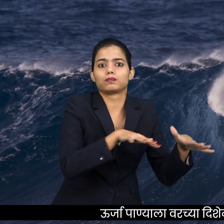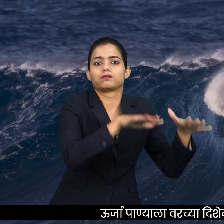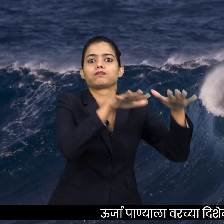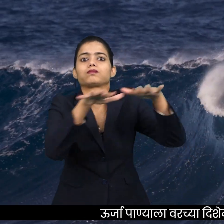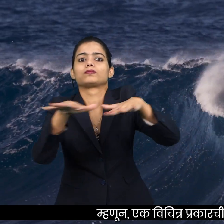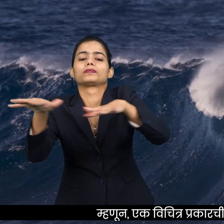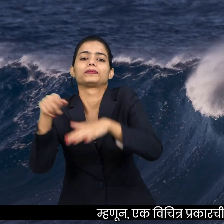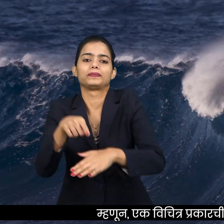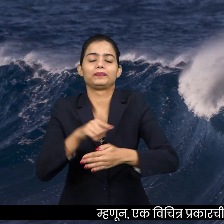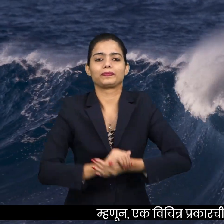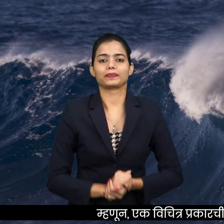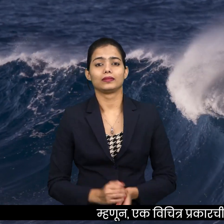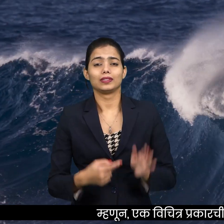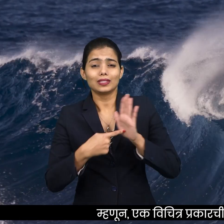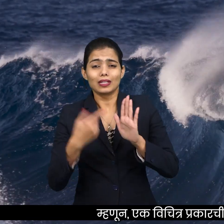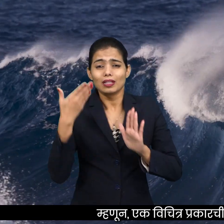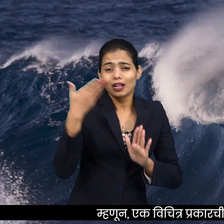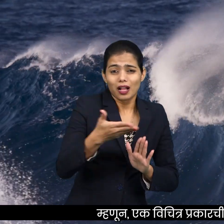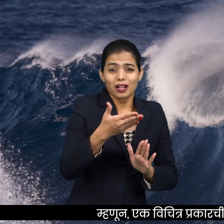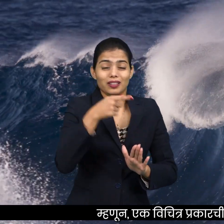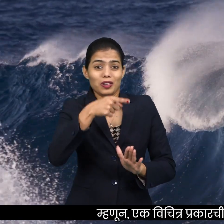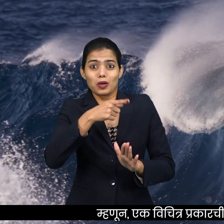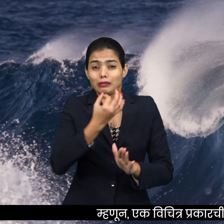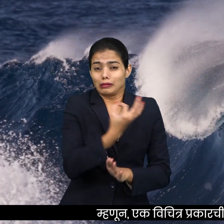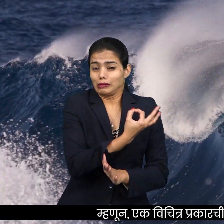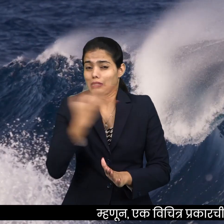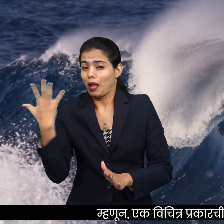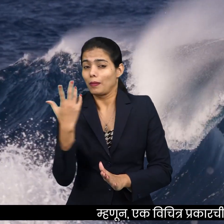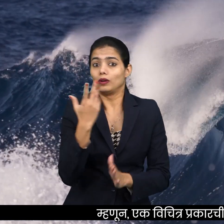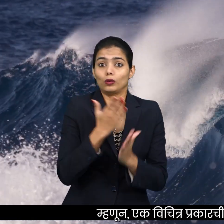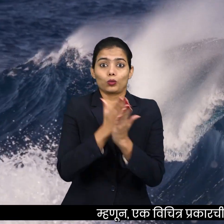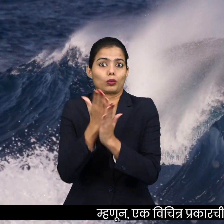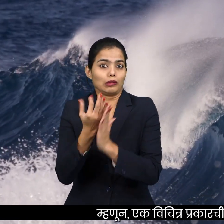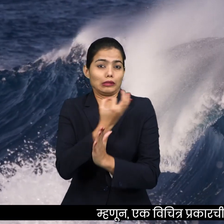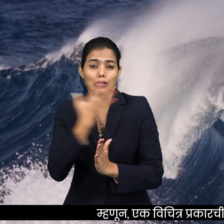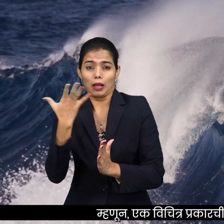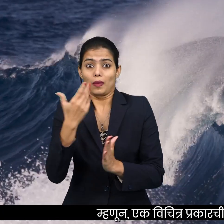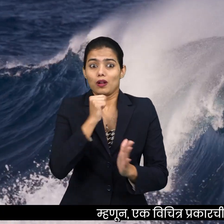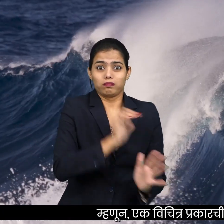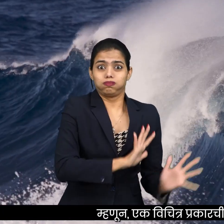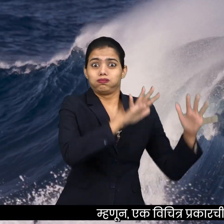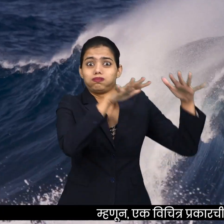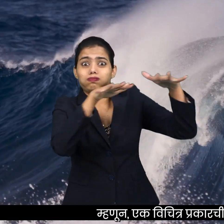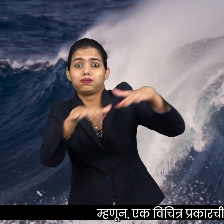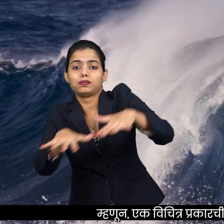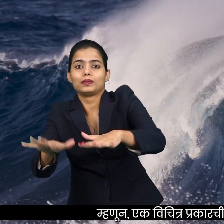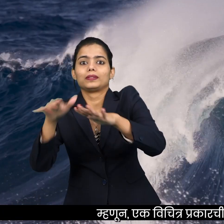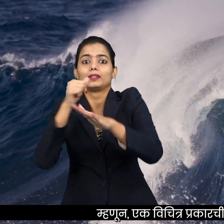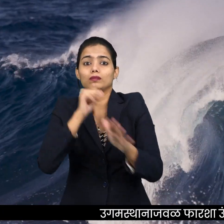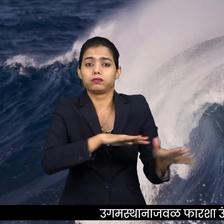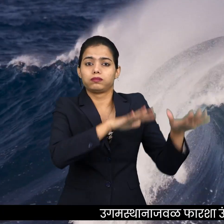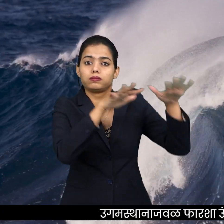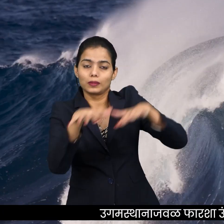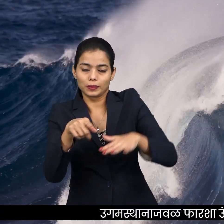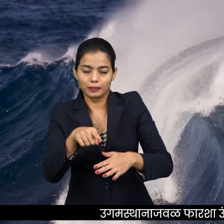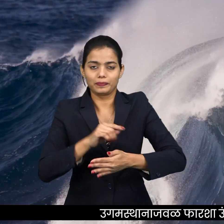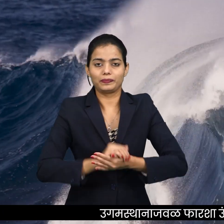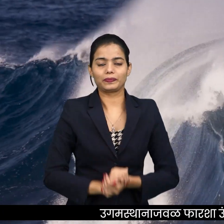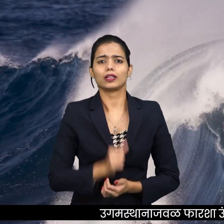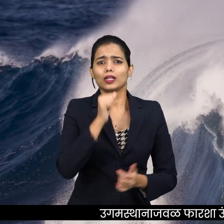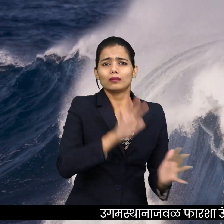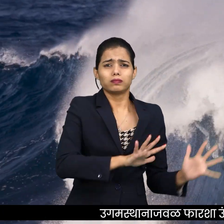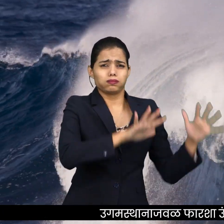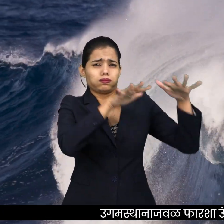याचा परिणाम म्हणून एक विचित्र प्रकारची लहर तयार होते. या लाटा उगमस्थानांजवळ